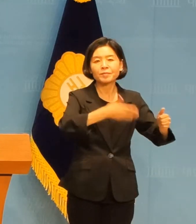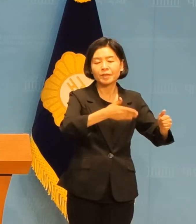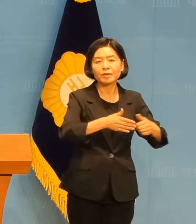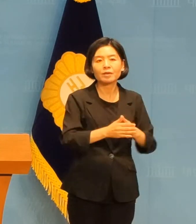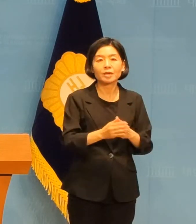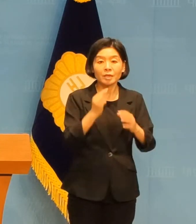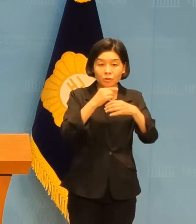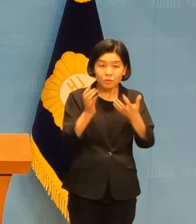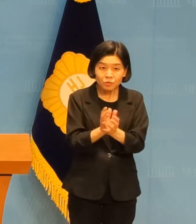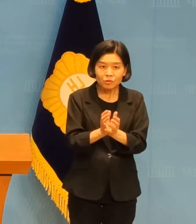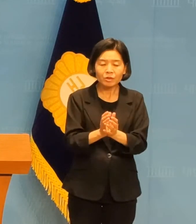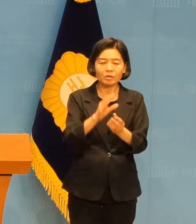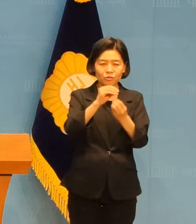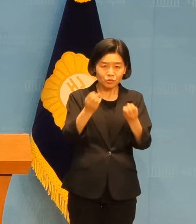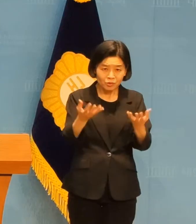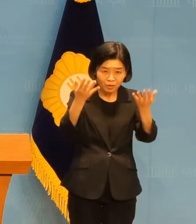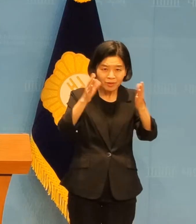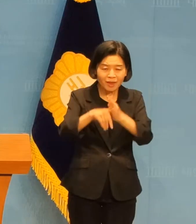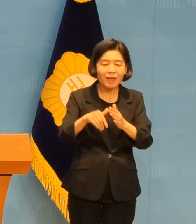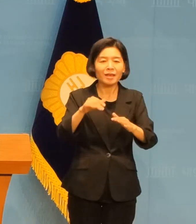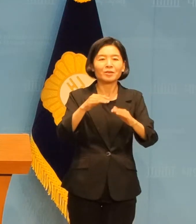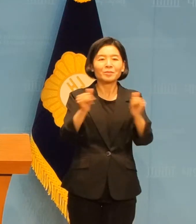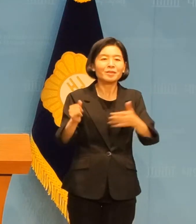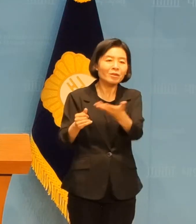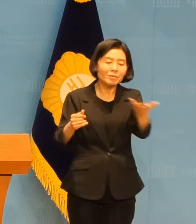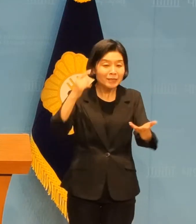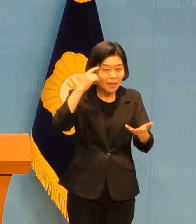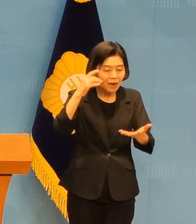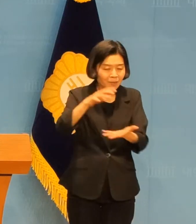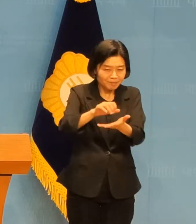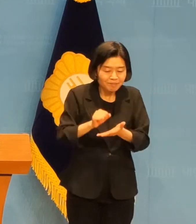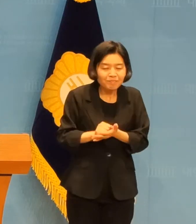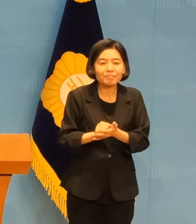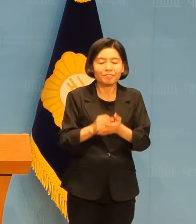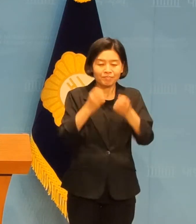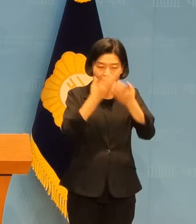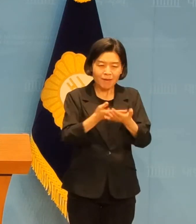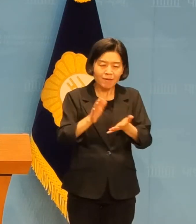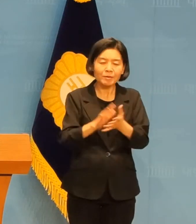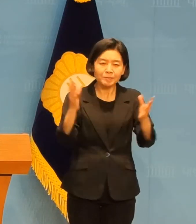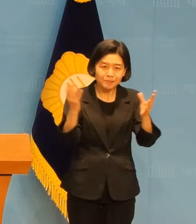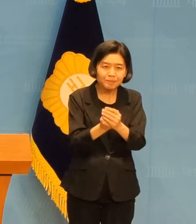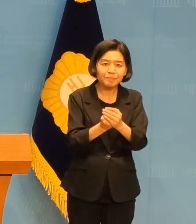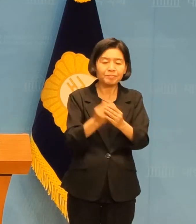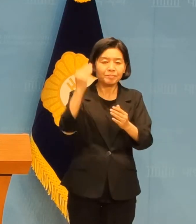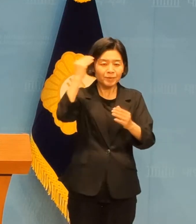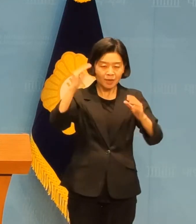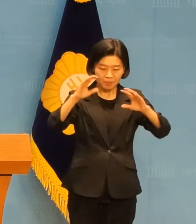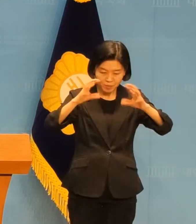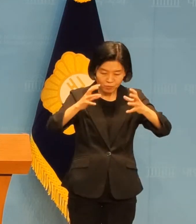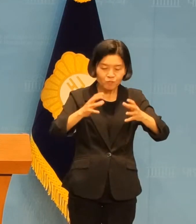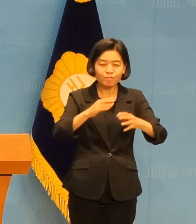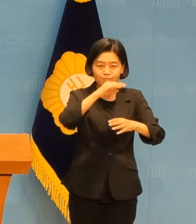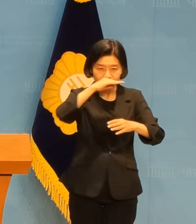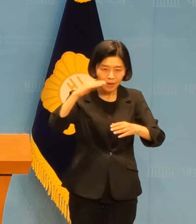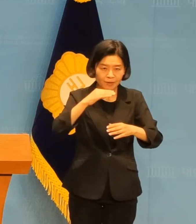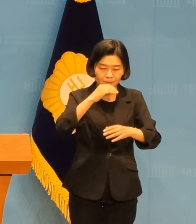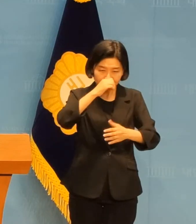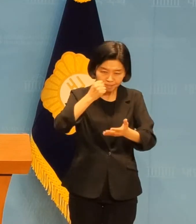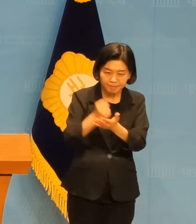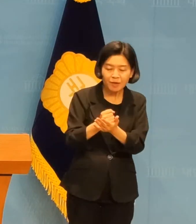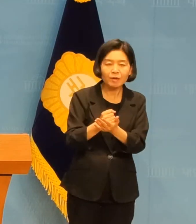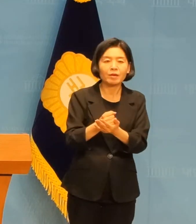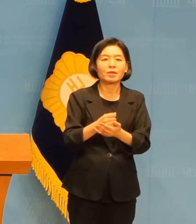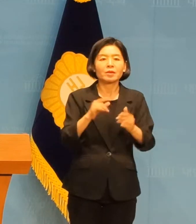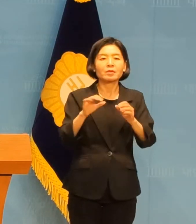더불어민주당은 추석 민심을 받들어 개혁을 완수하고 대한민국의 정상화와 민생 회복에 모든